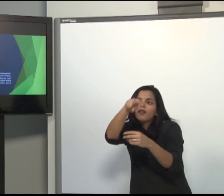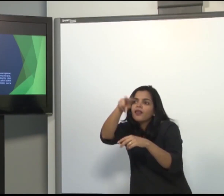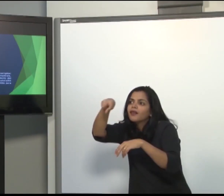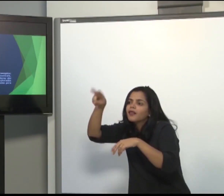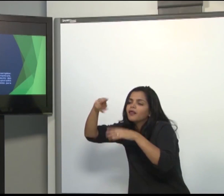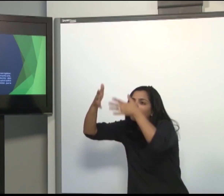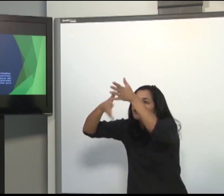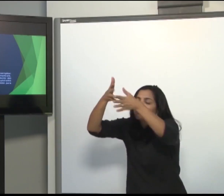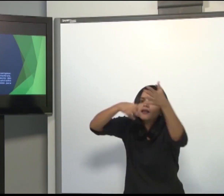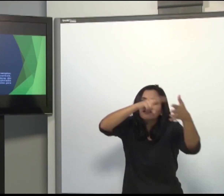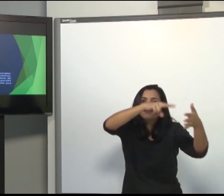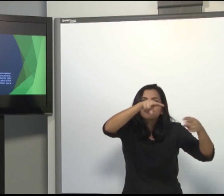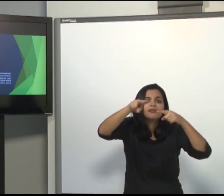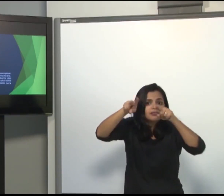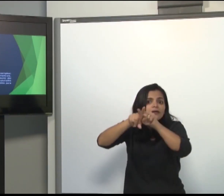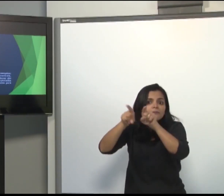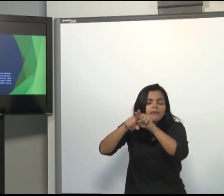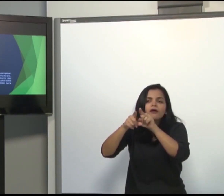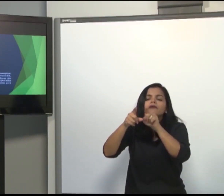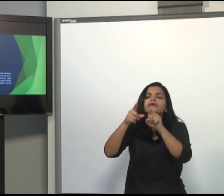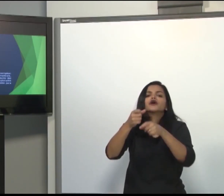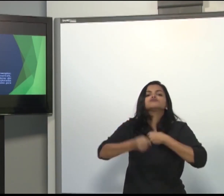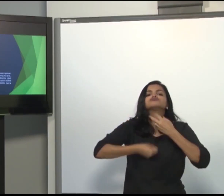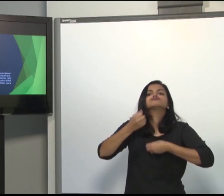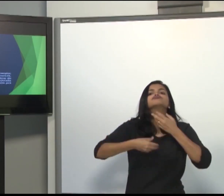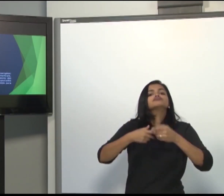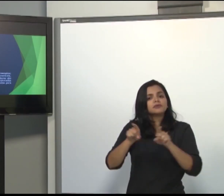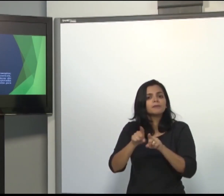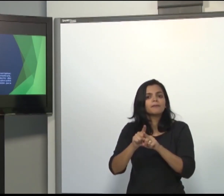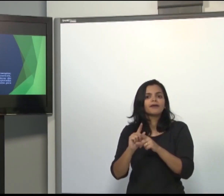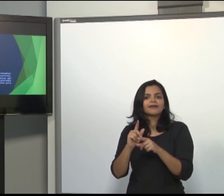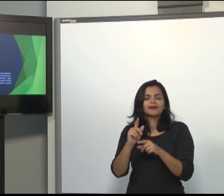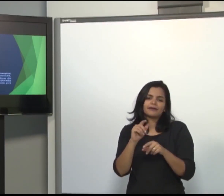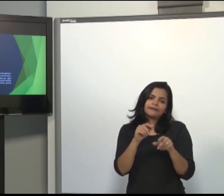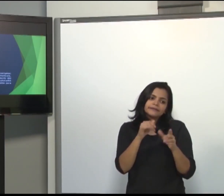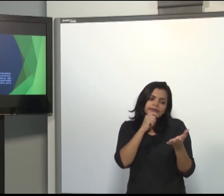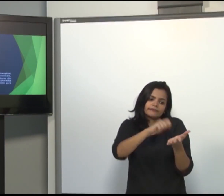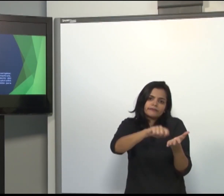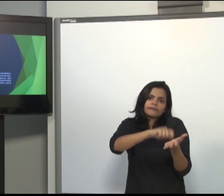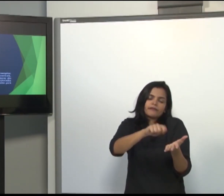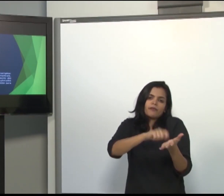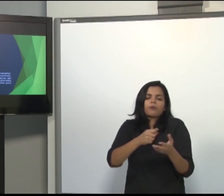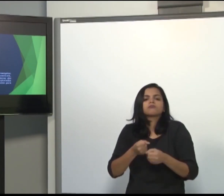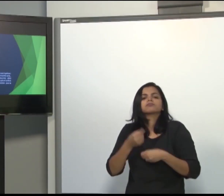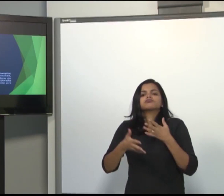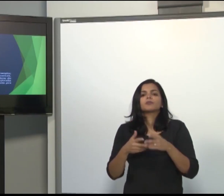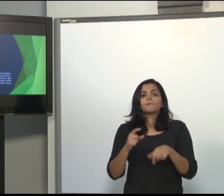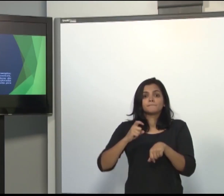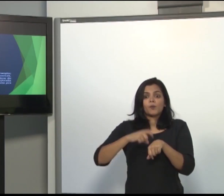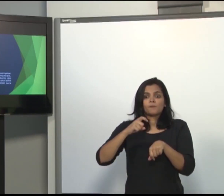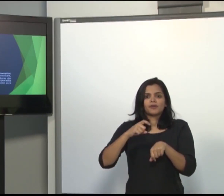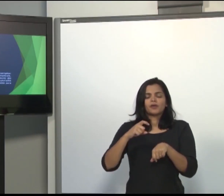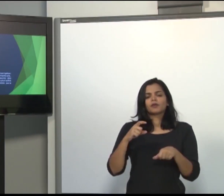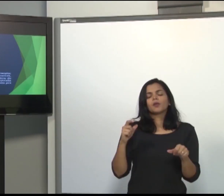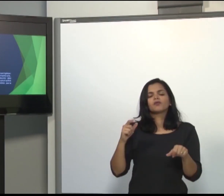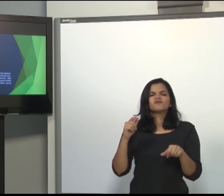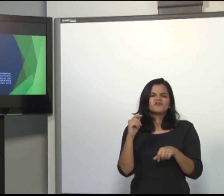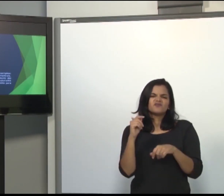Não, ele vai aprender também a língua de sinais. Ele vai aprender a ler a língua de sinais, aprender a produzir